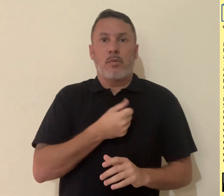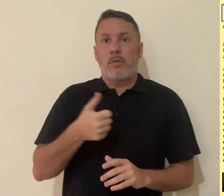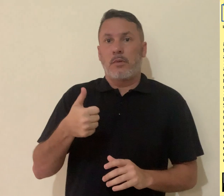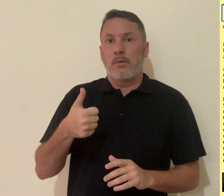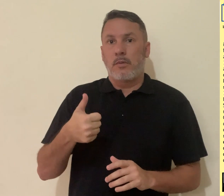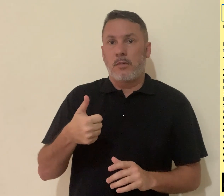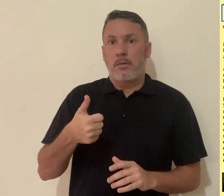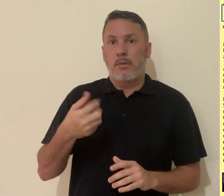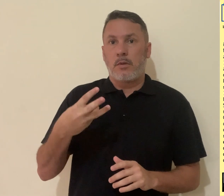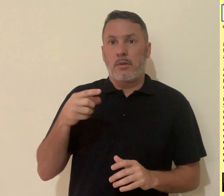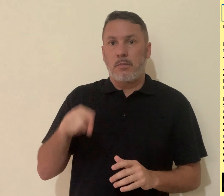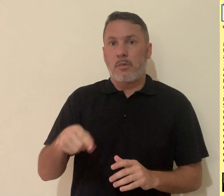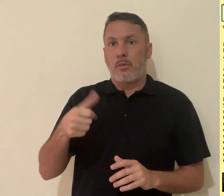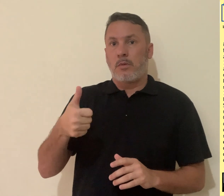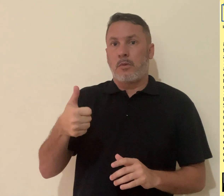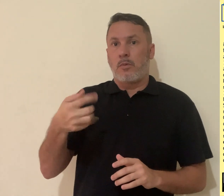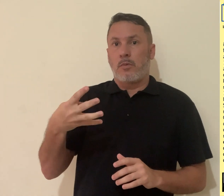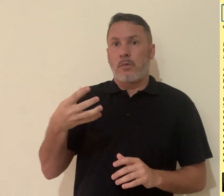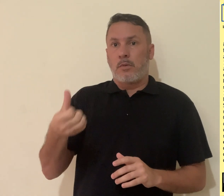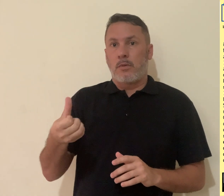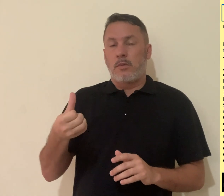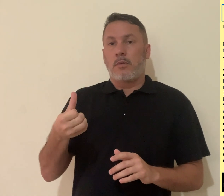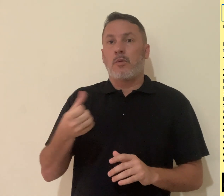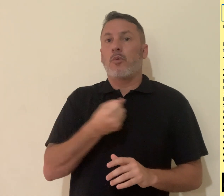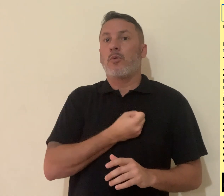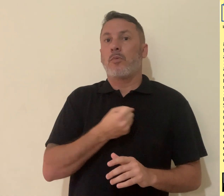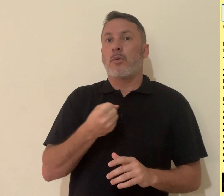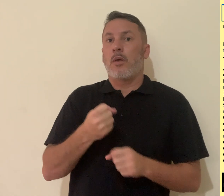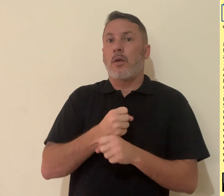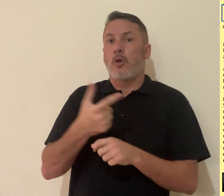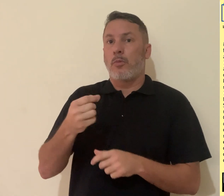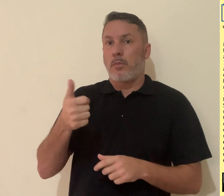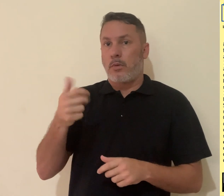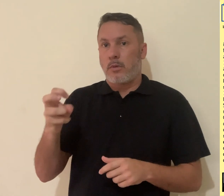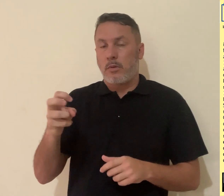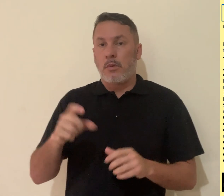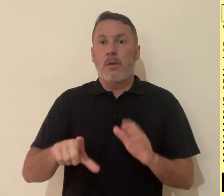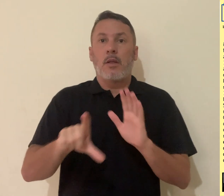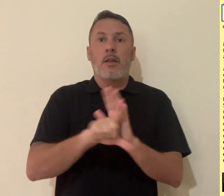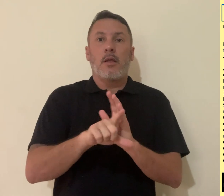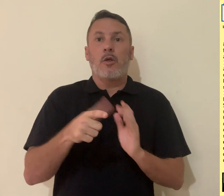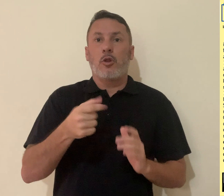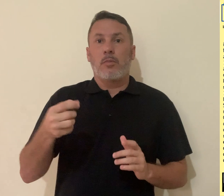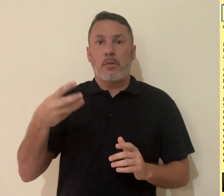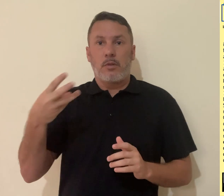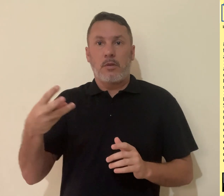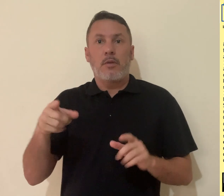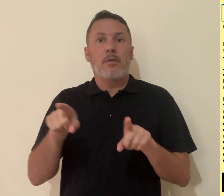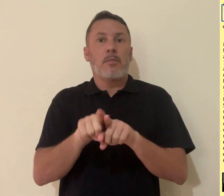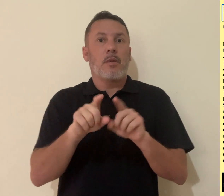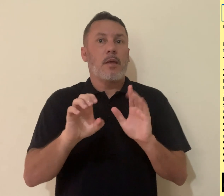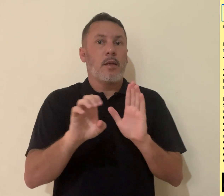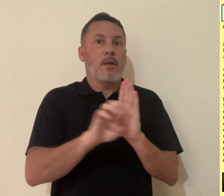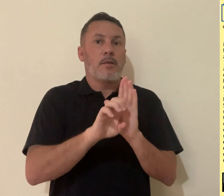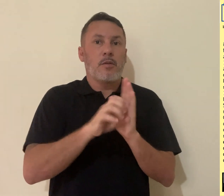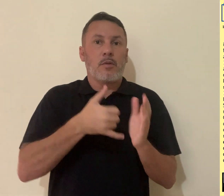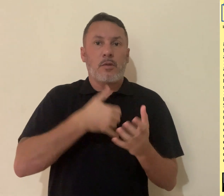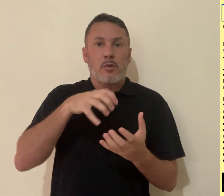13146/2015 na lei 10741/2003 estatuto do idoso na